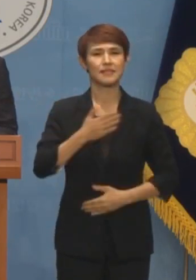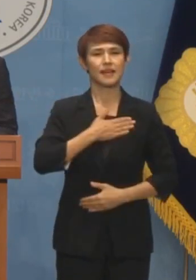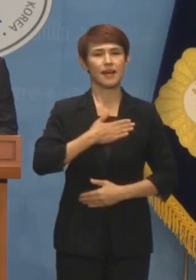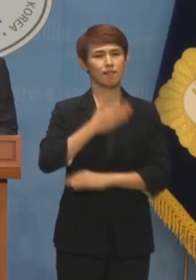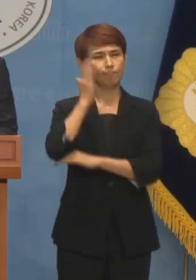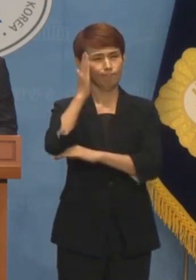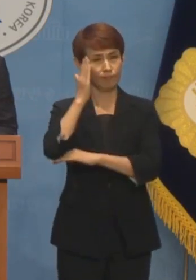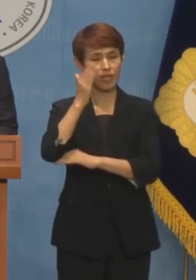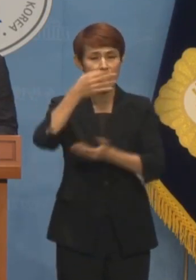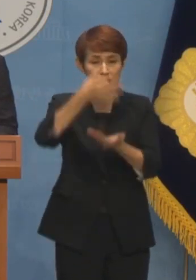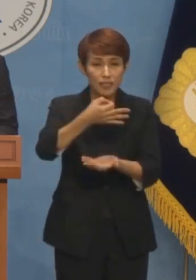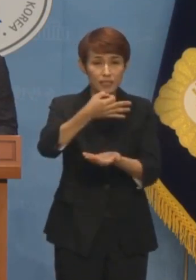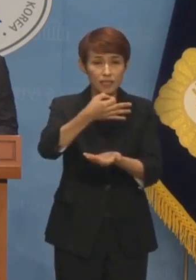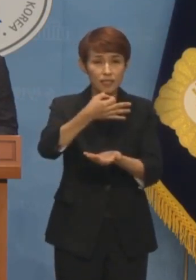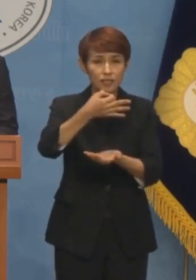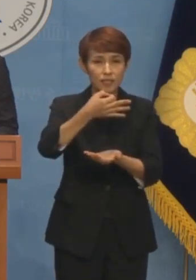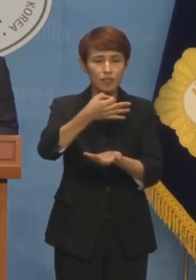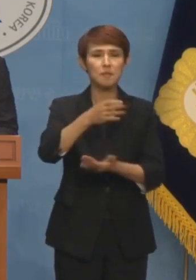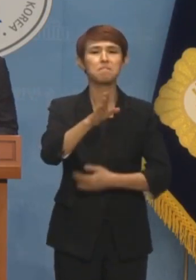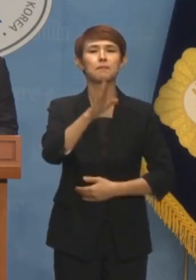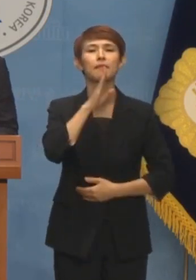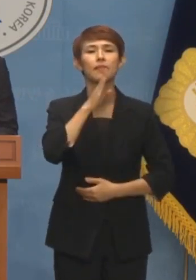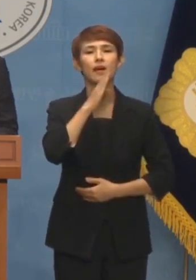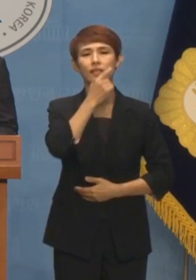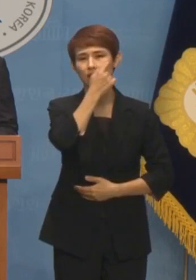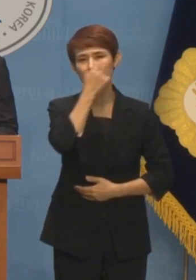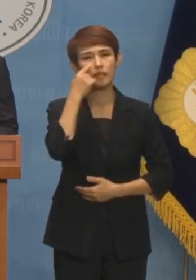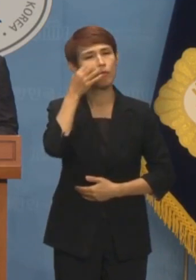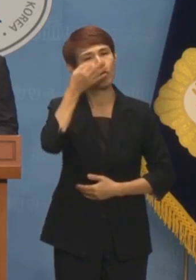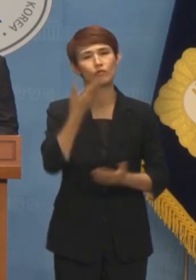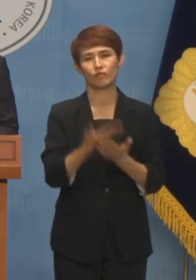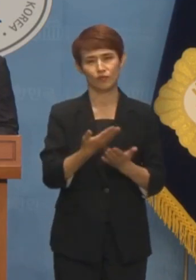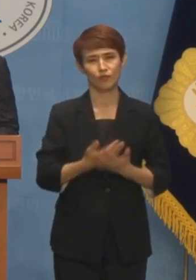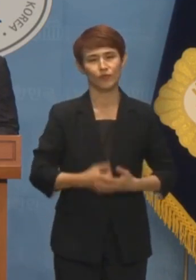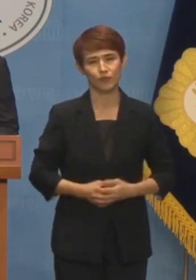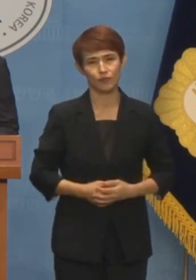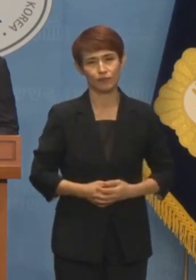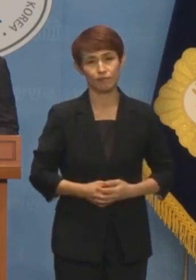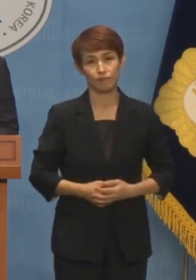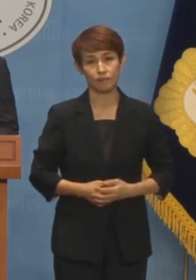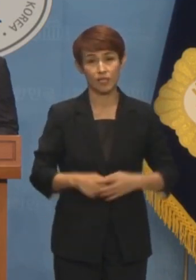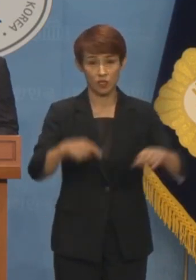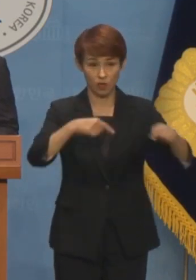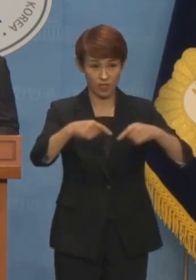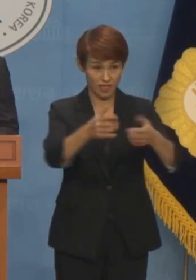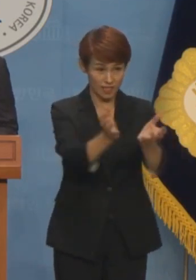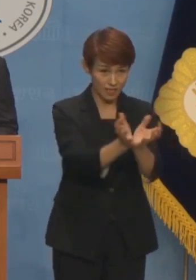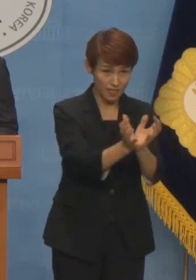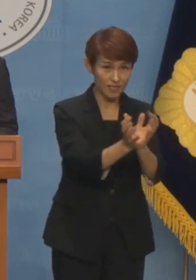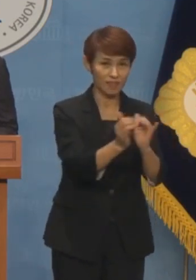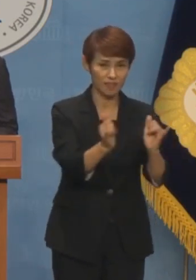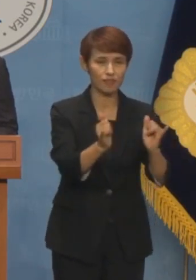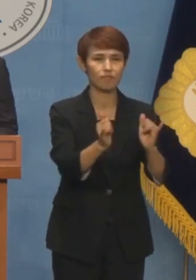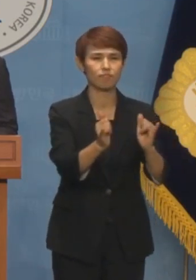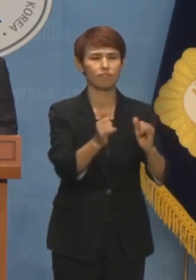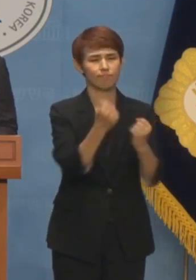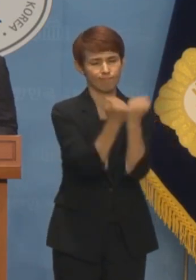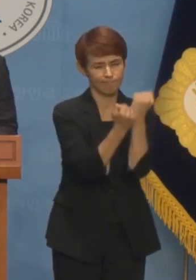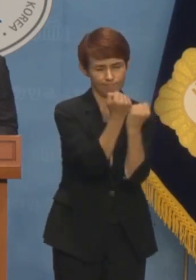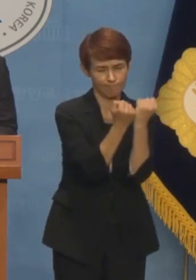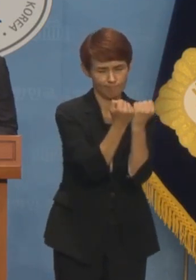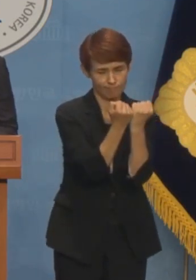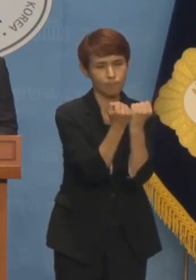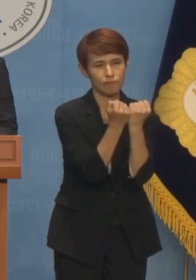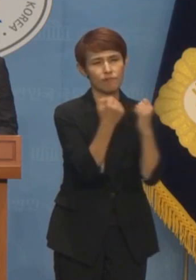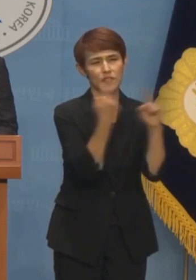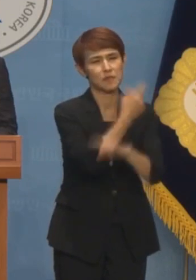말하는 가치가 맞다는 걸 증명해 주십시오. 그래야 정치권에 있는 사람 설득할 수 있습니다.